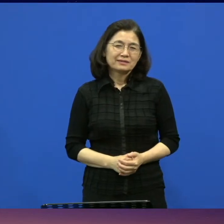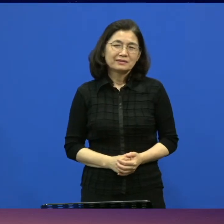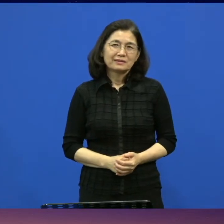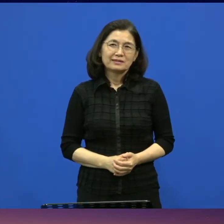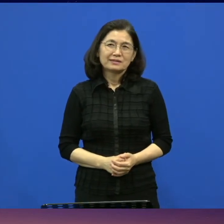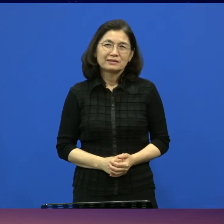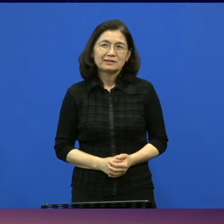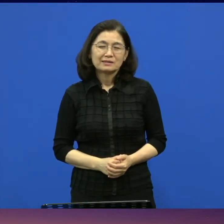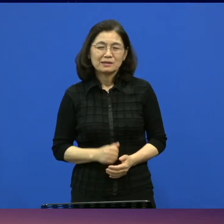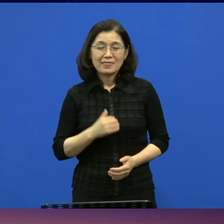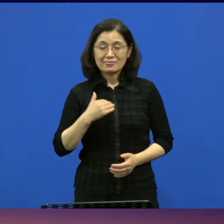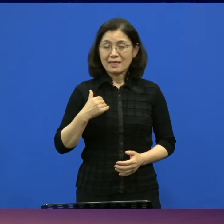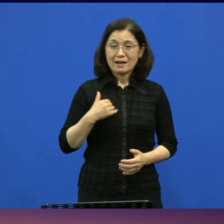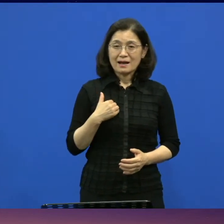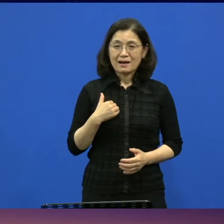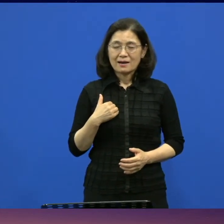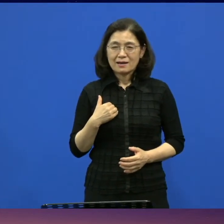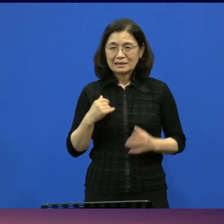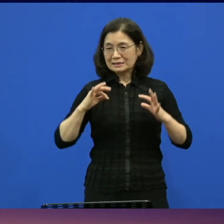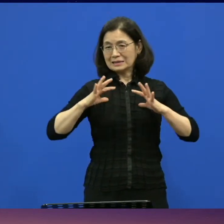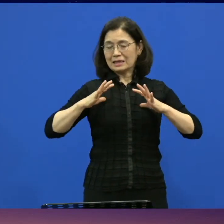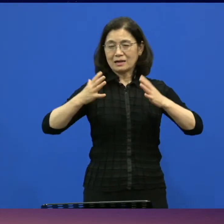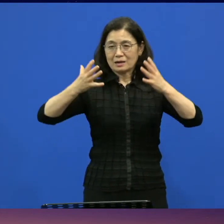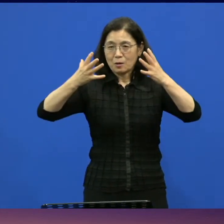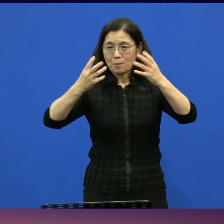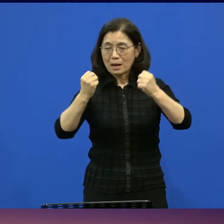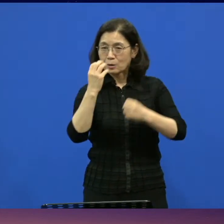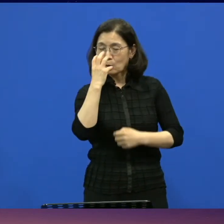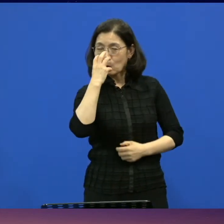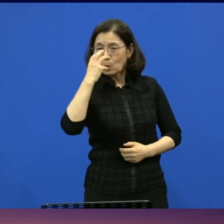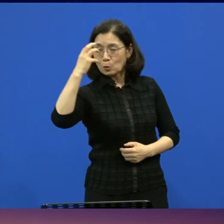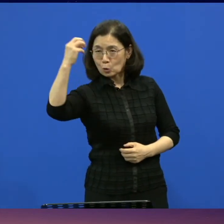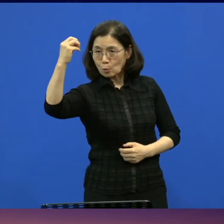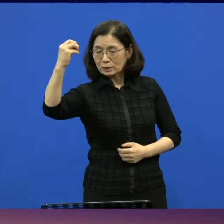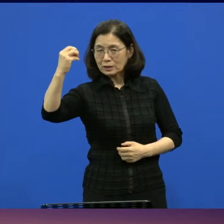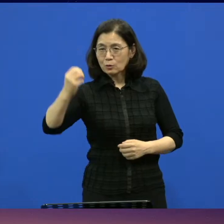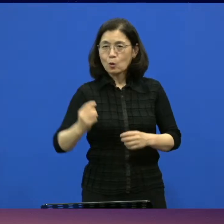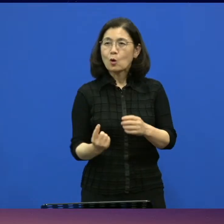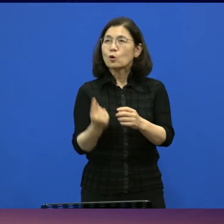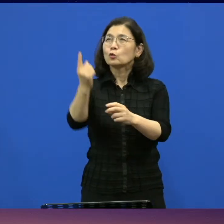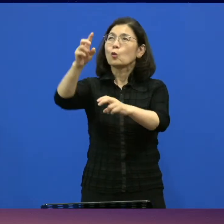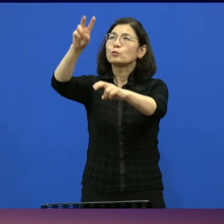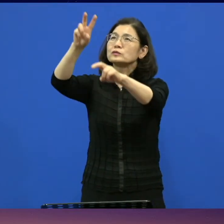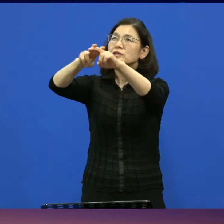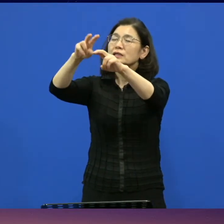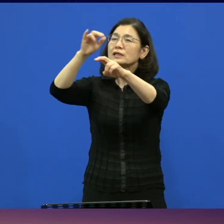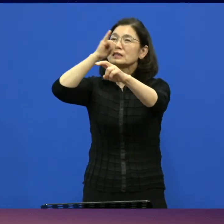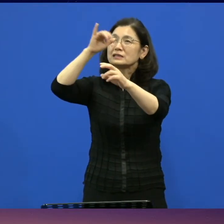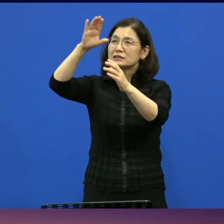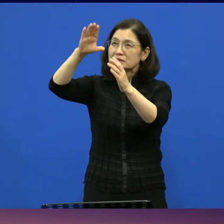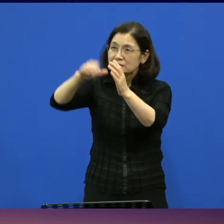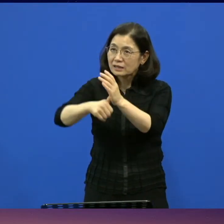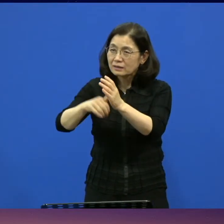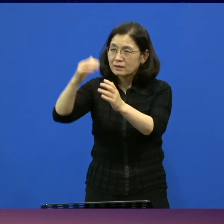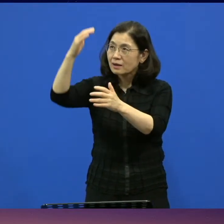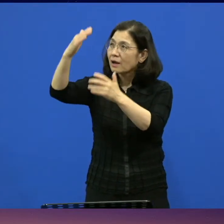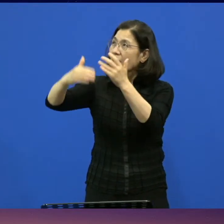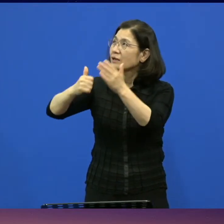우리가 잘 나갔으면 하나님 그들도 보지도 않죠. 내가 하나님인데, 내가